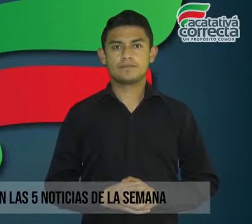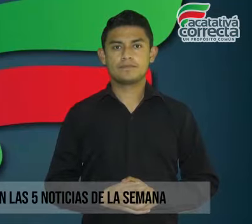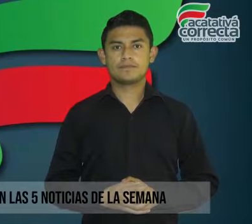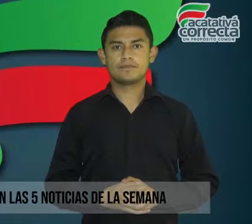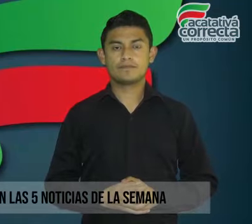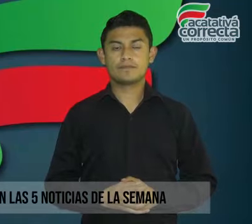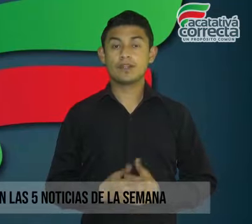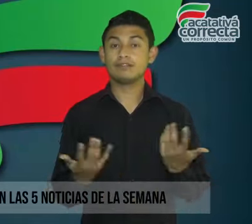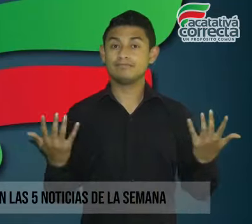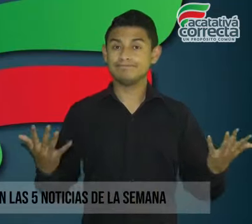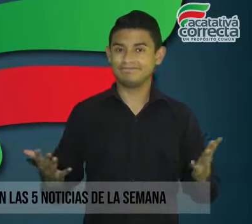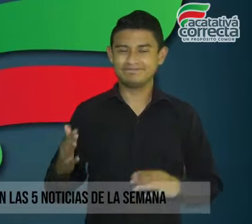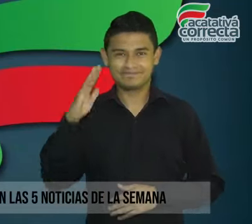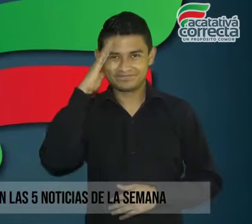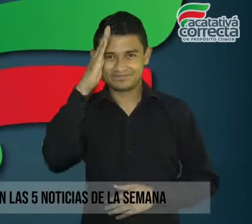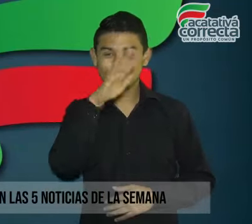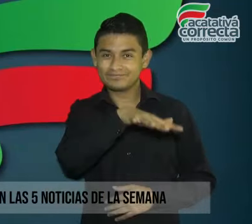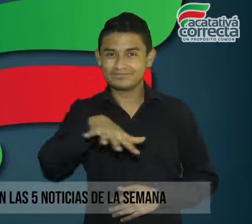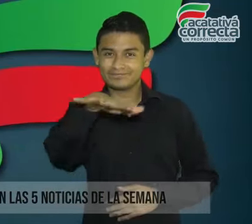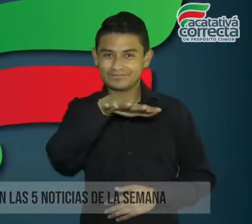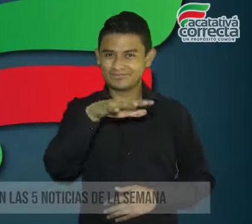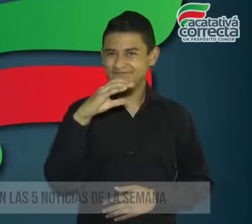¿Qué es reactivación económica responsable?